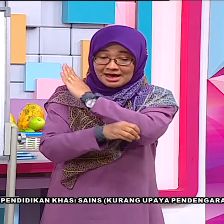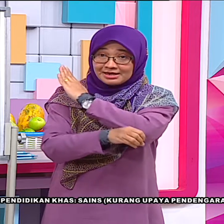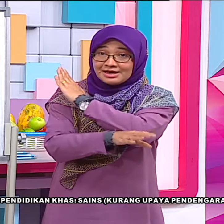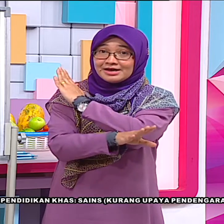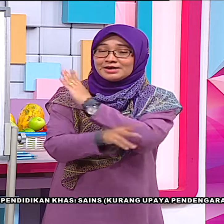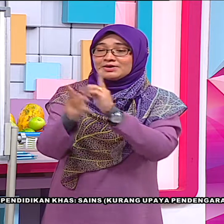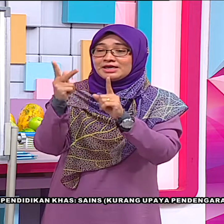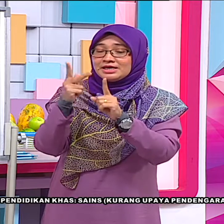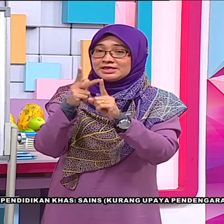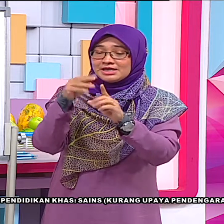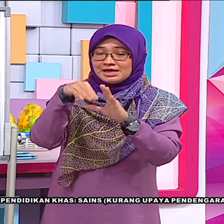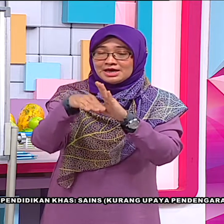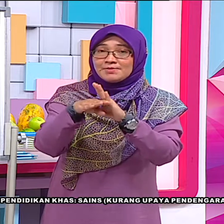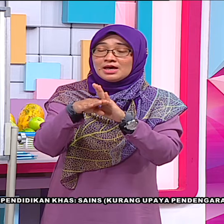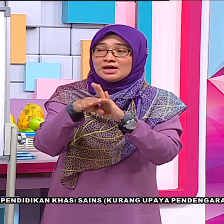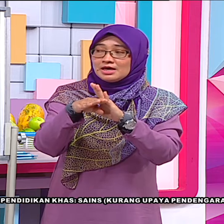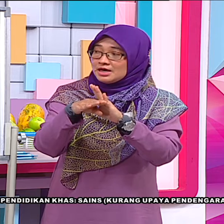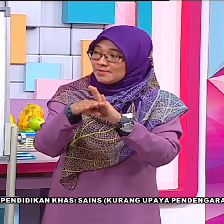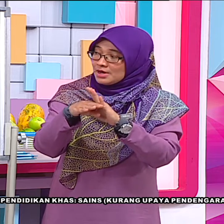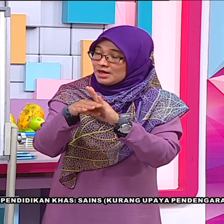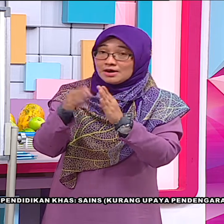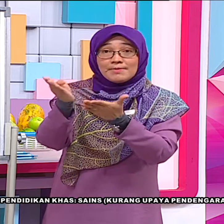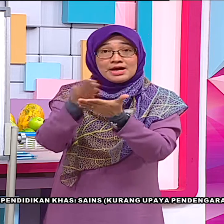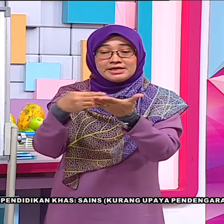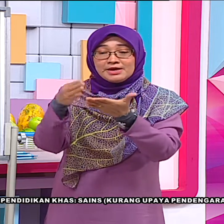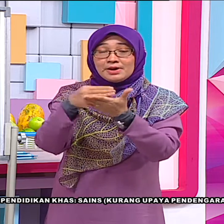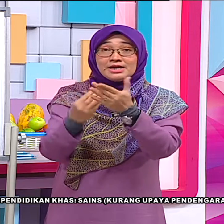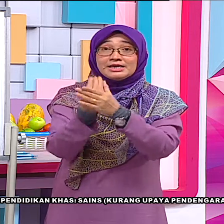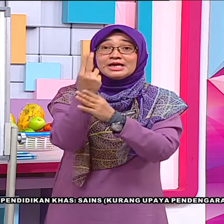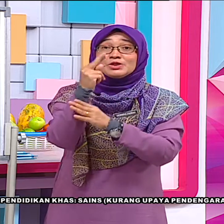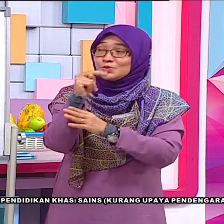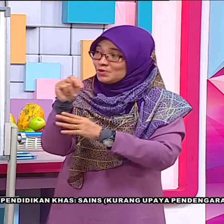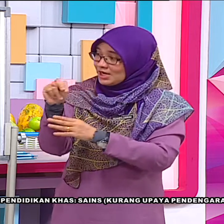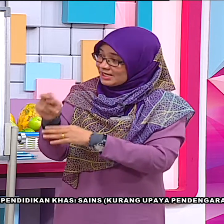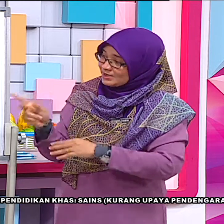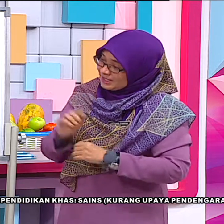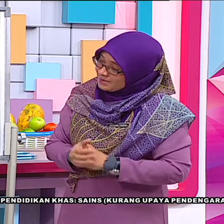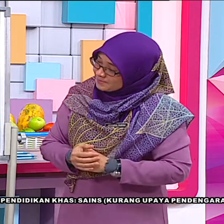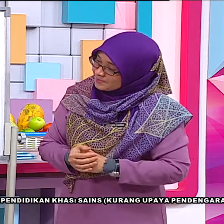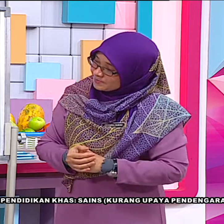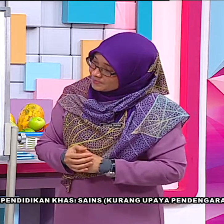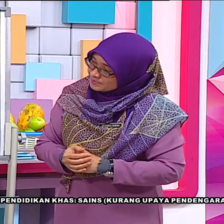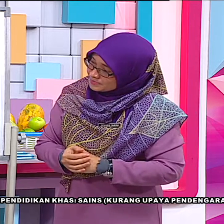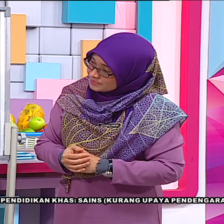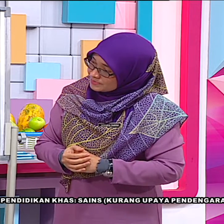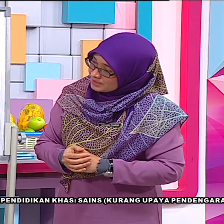akar Oke ke dalam bahagian-bahagian tumbuhan di sini